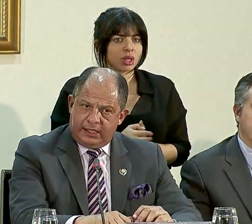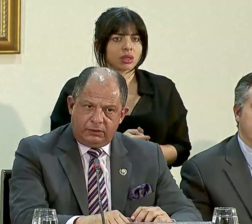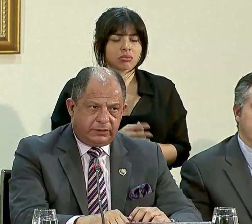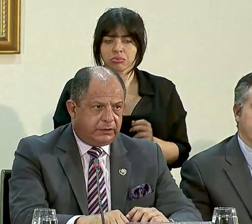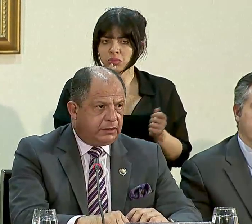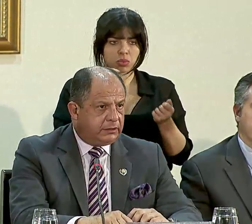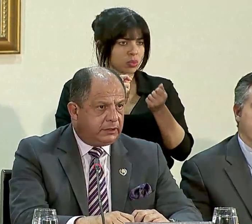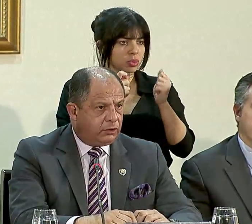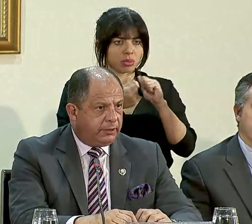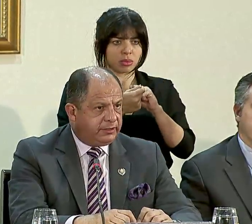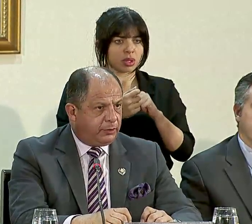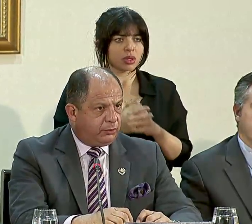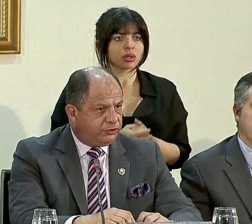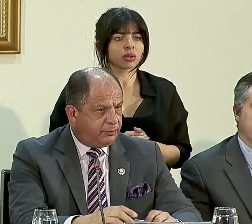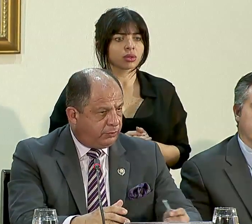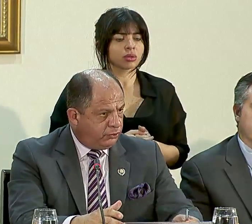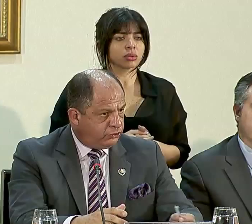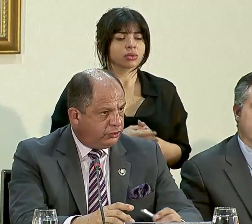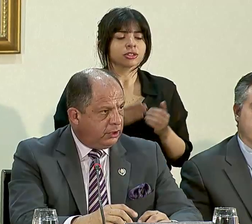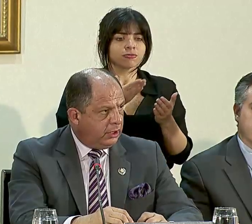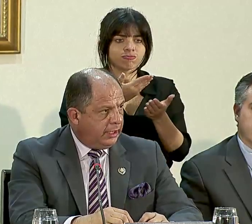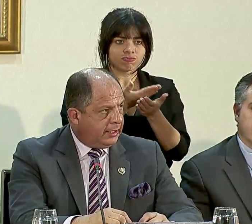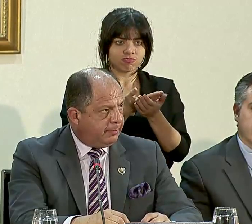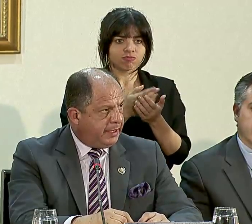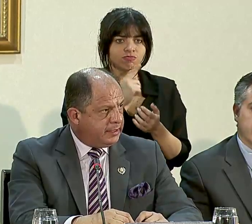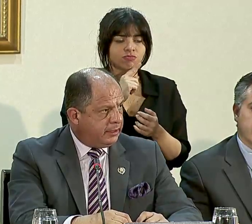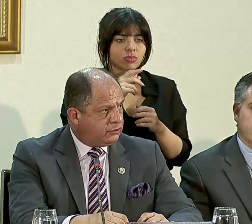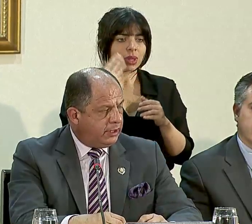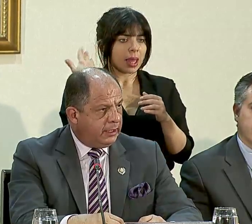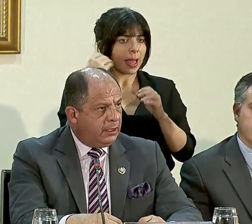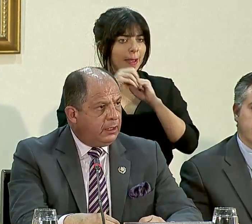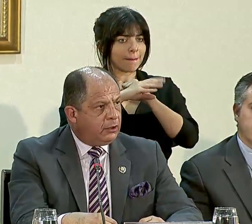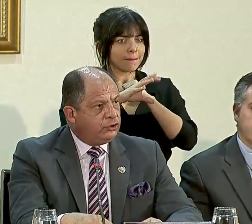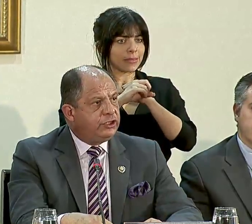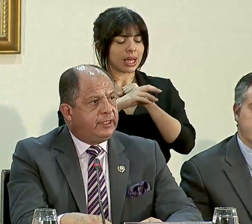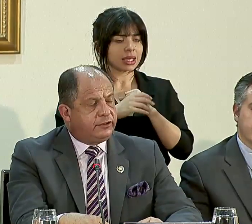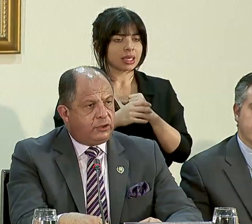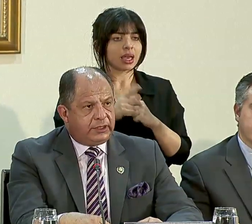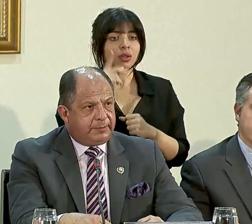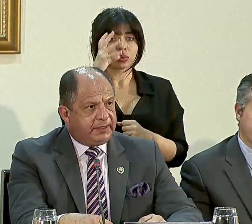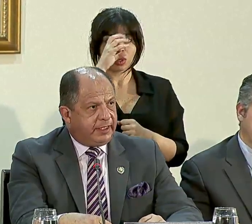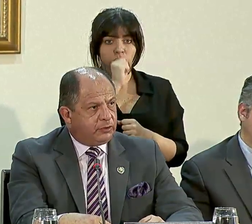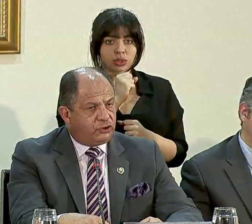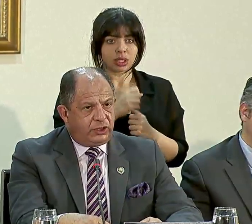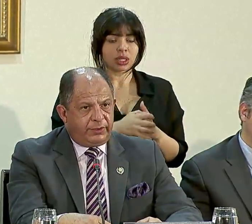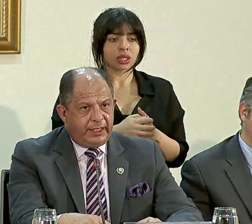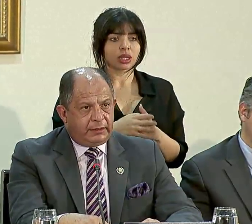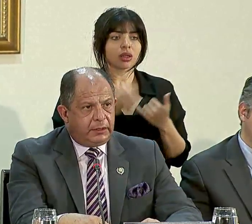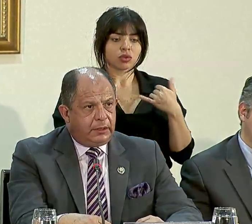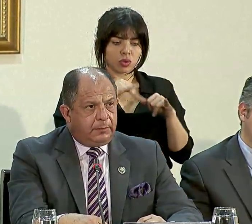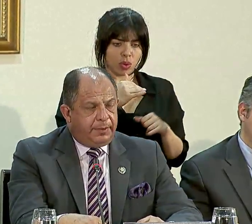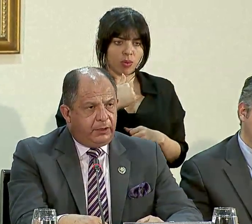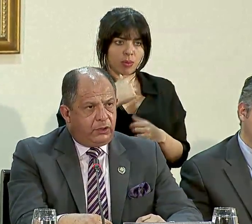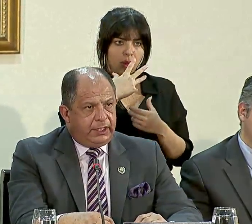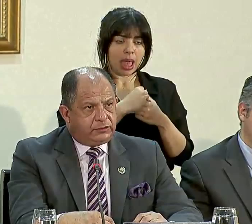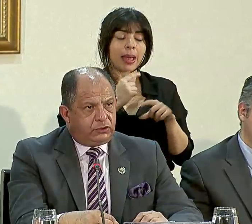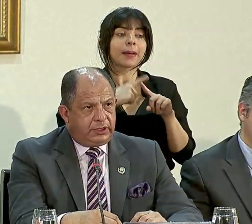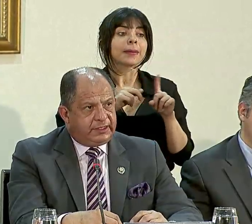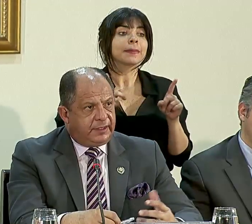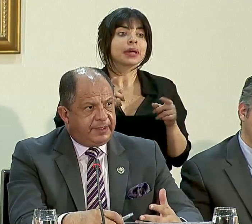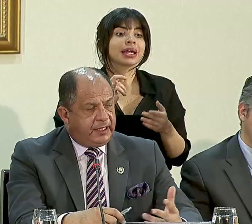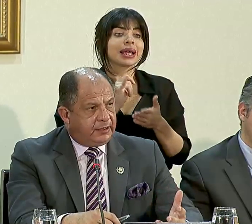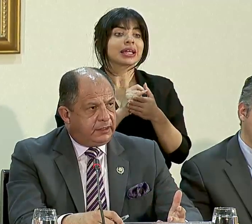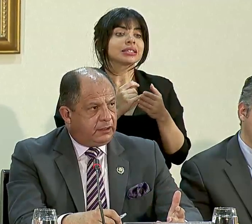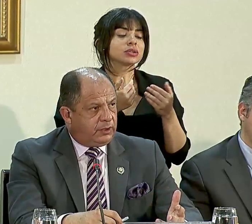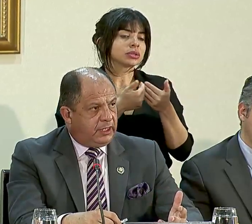se ha alterado, es lo que se propuso en campaña y es una consideración que mantenemos todavía, pero esto